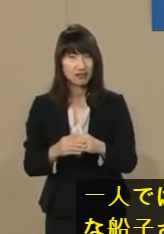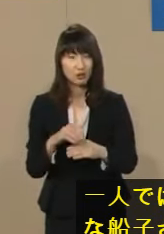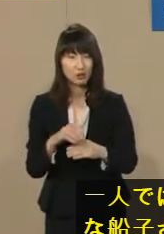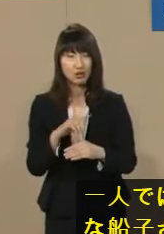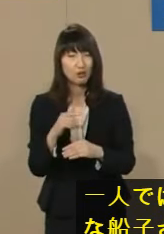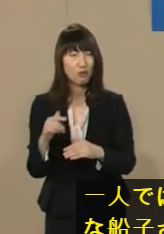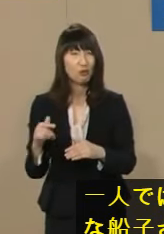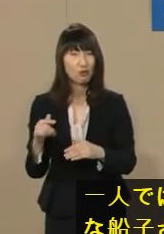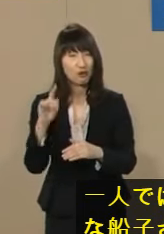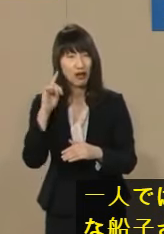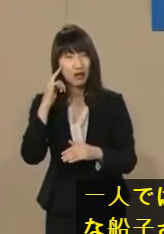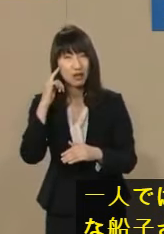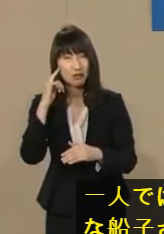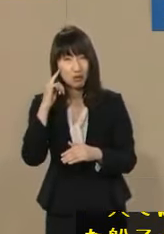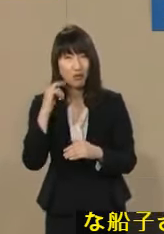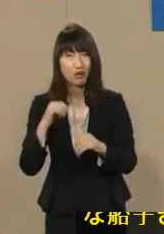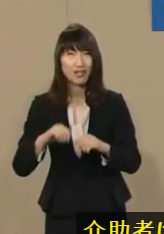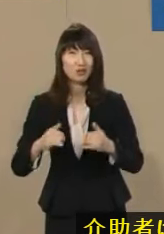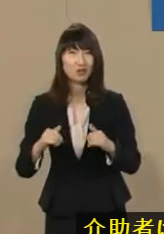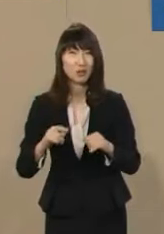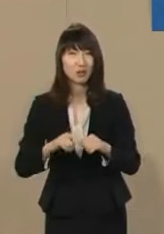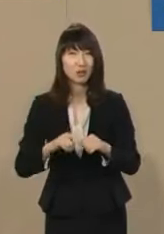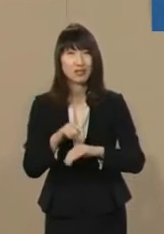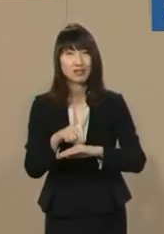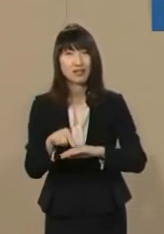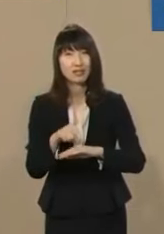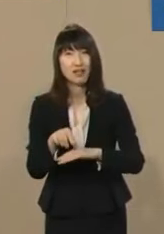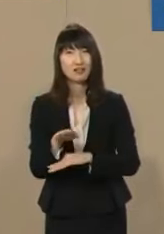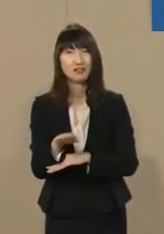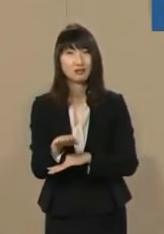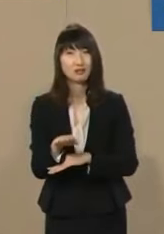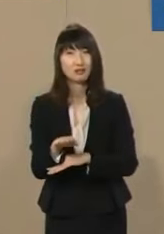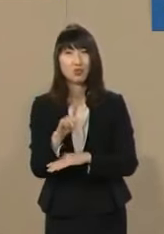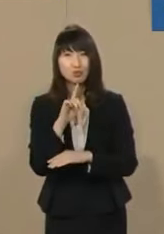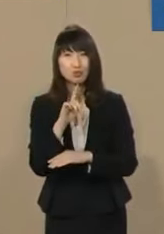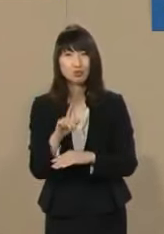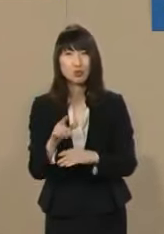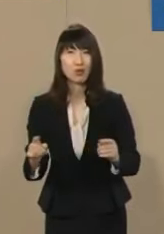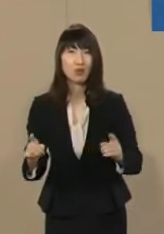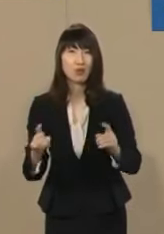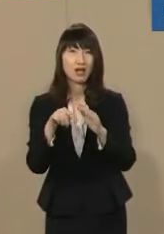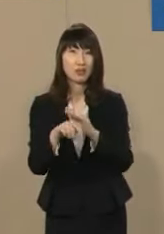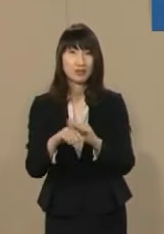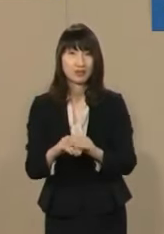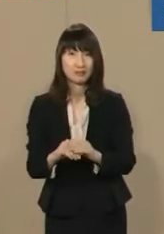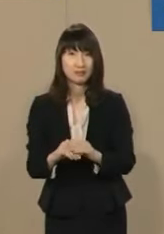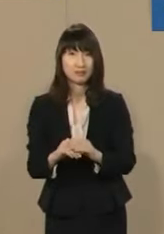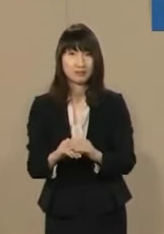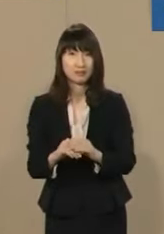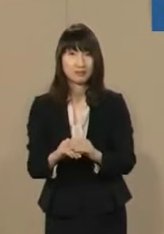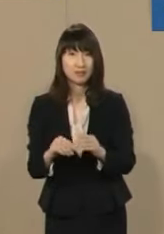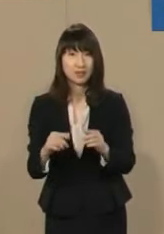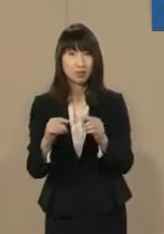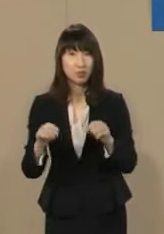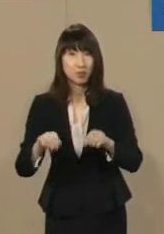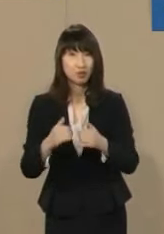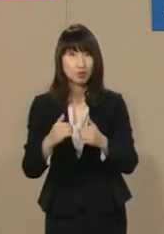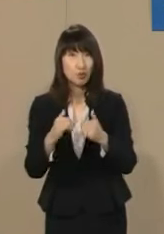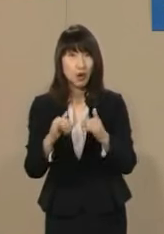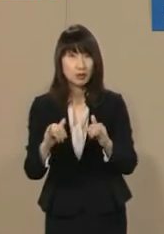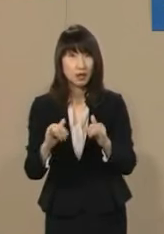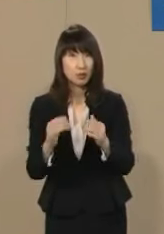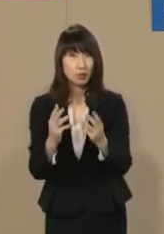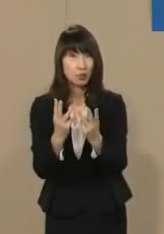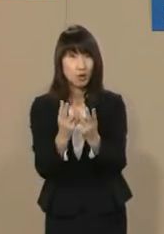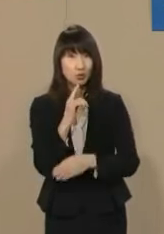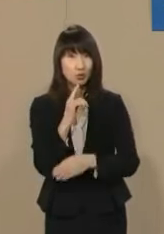ることが健常者向けにしか設計されていない。それが国権の最高機関です。この国の障害者の人